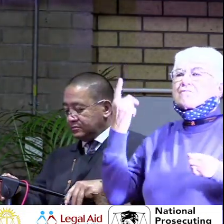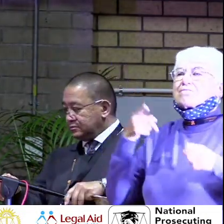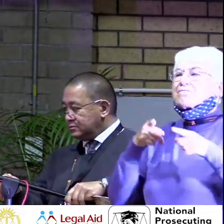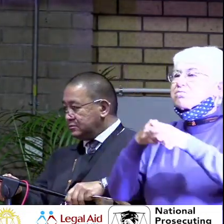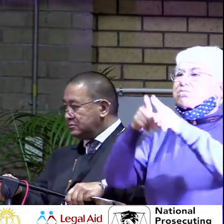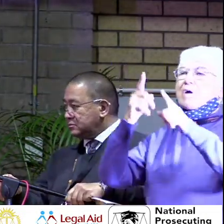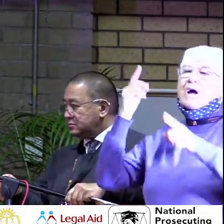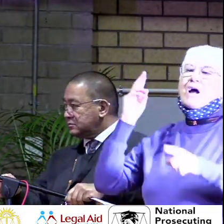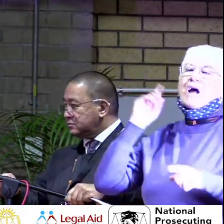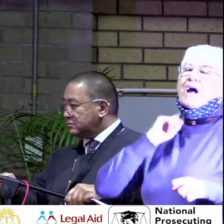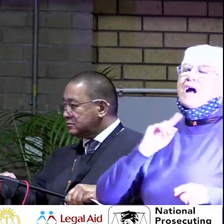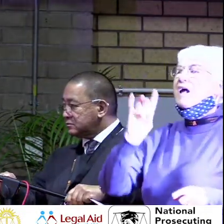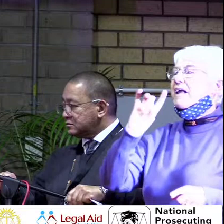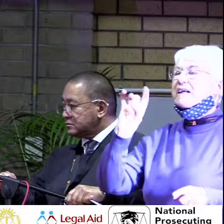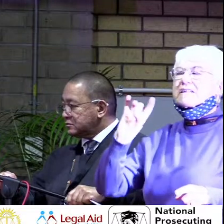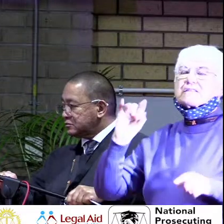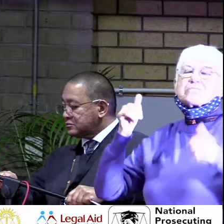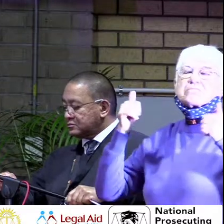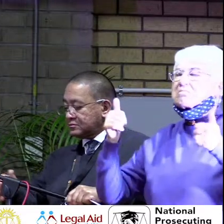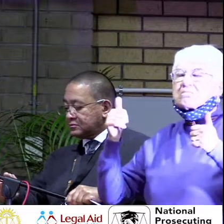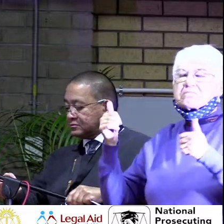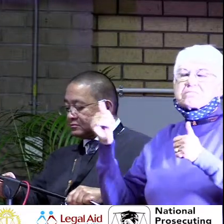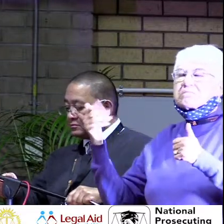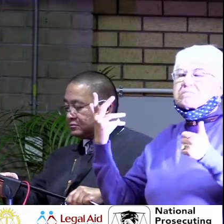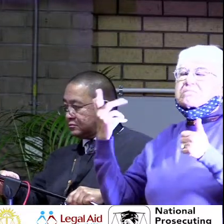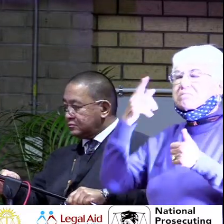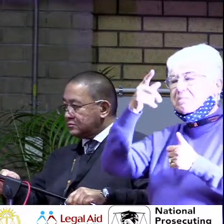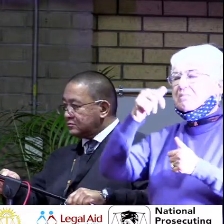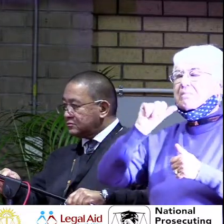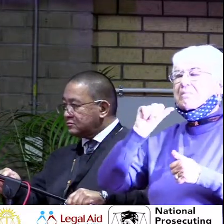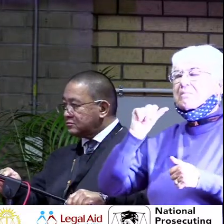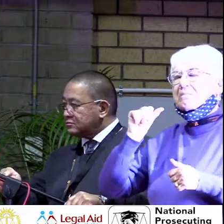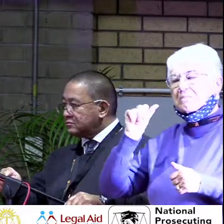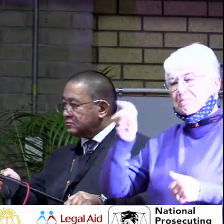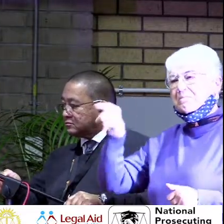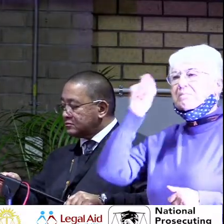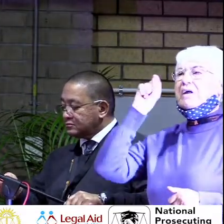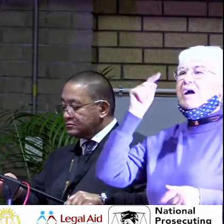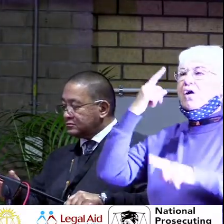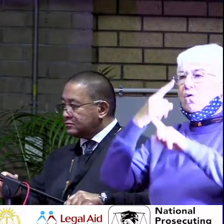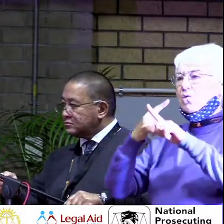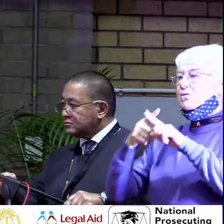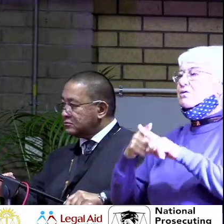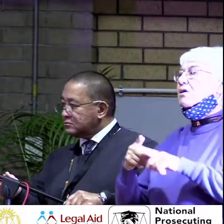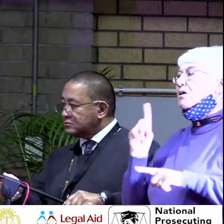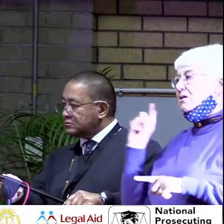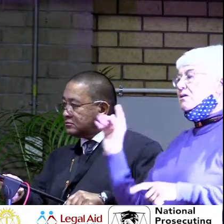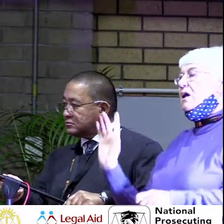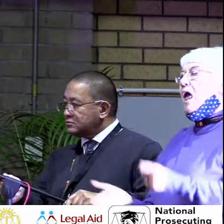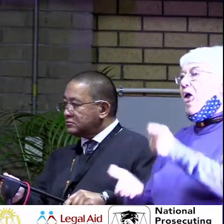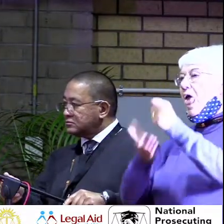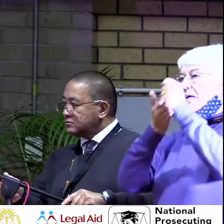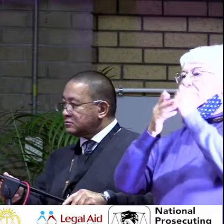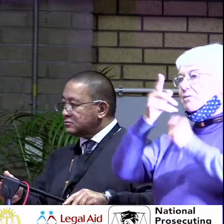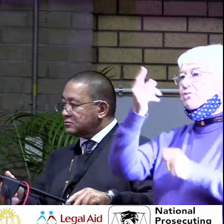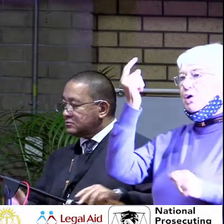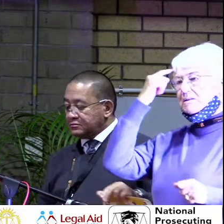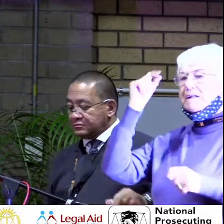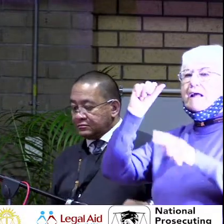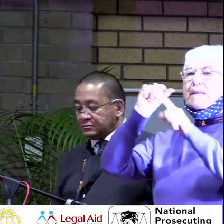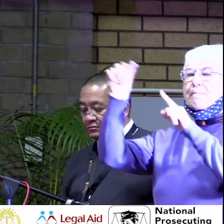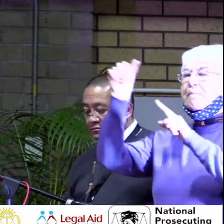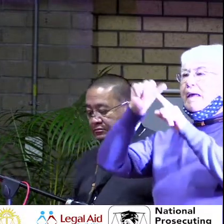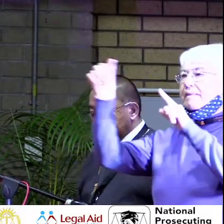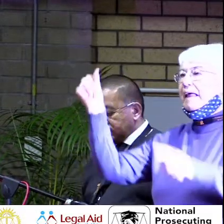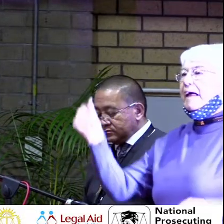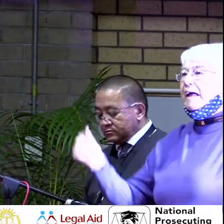ngaphandleni kojonga esipoliseni ngaphandleni kojonga kwi-department abantu ekuhlaleni ke ngoku akho nkxaso abanikelayo kwabantu